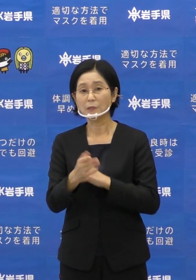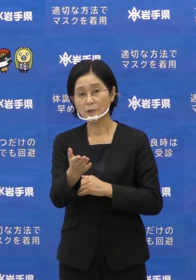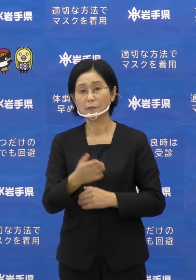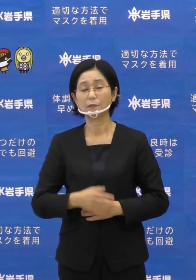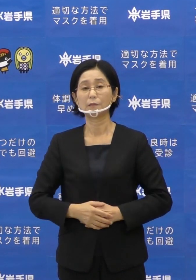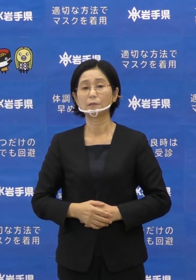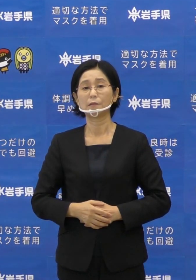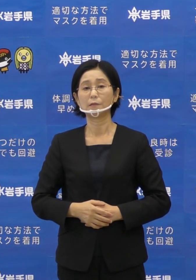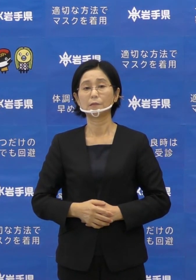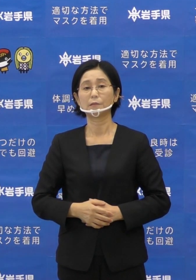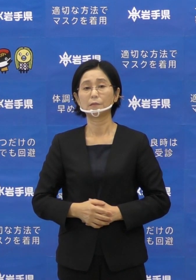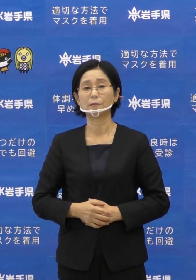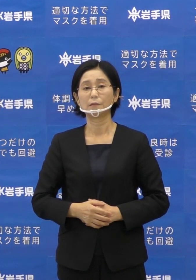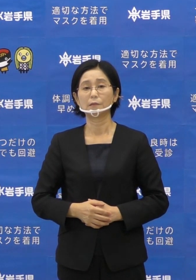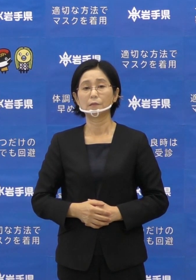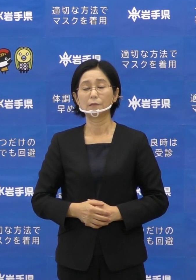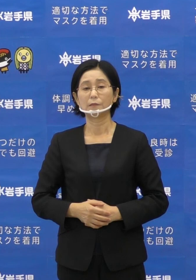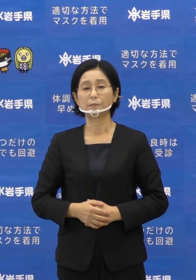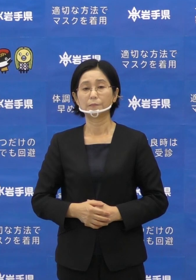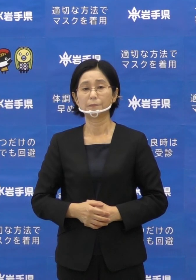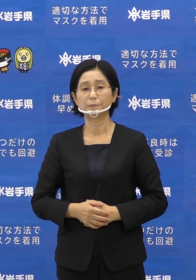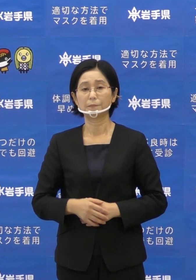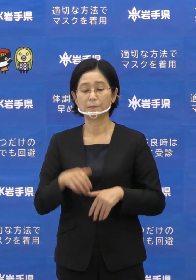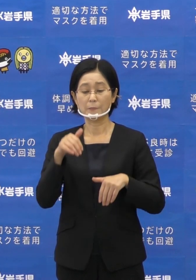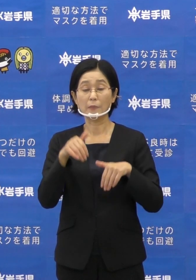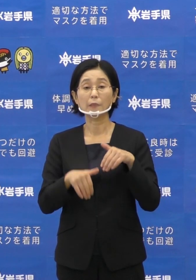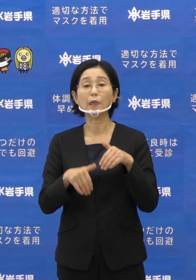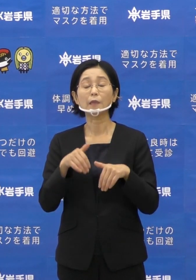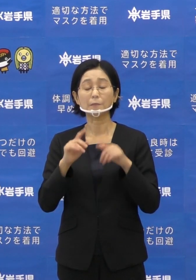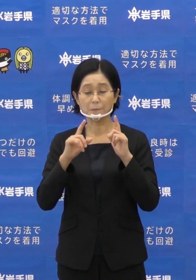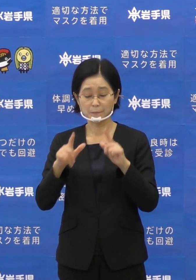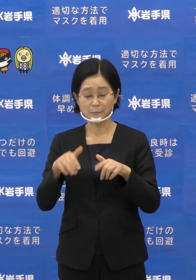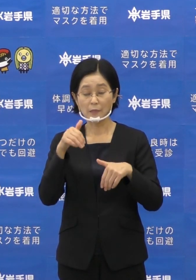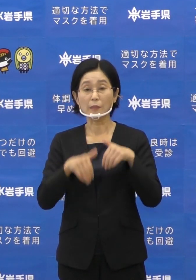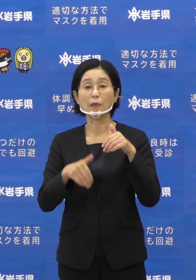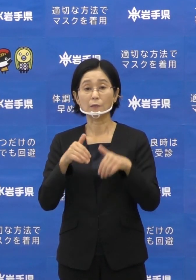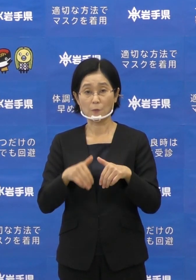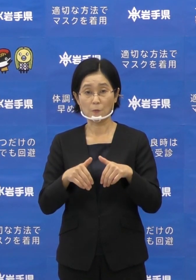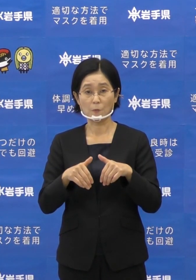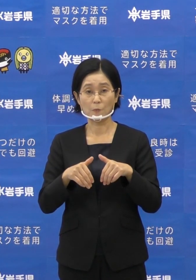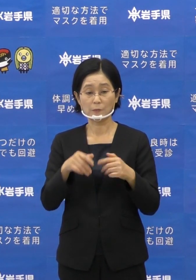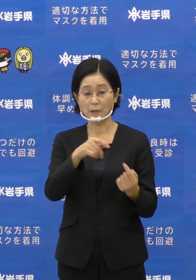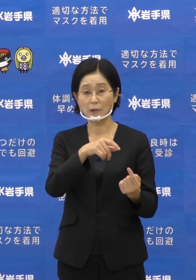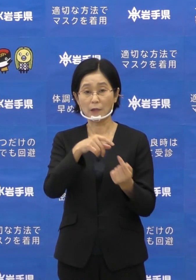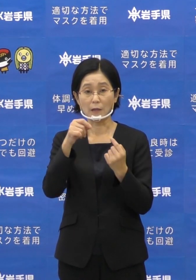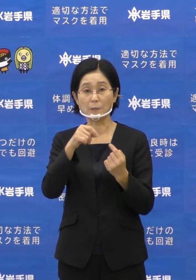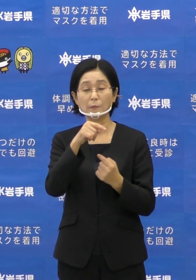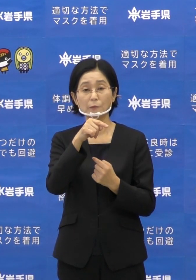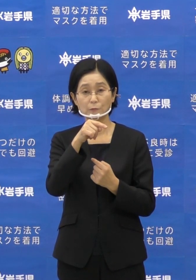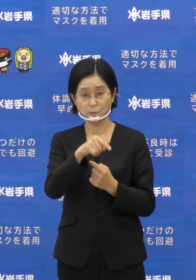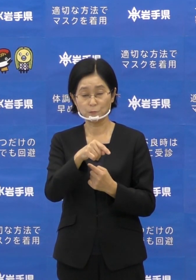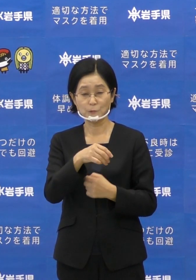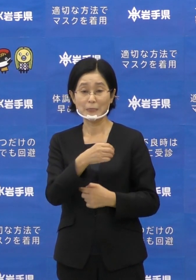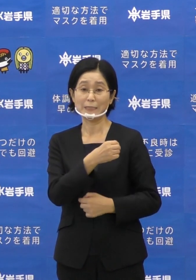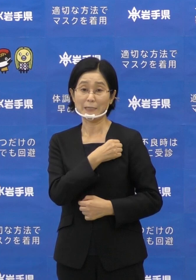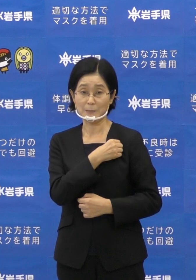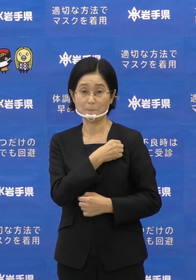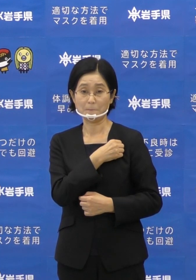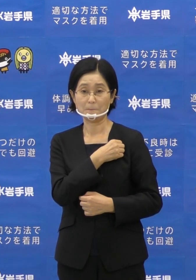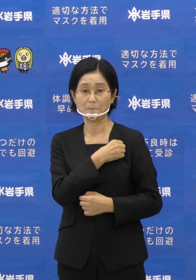か。 選挙で選ばれる公職のポスト、議員だったら議席というの